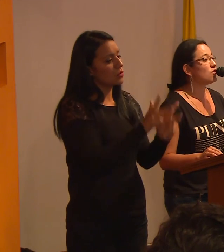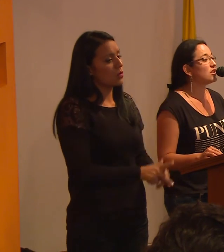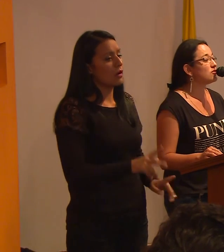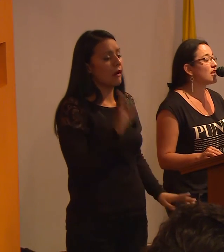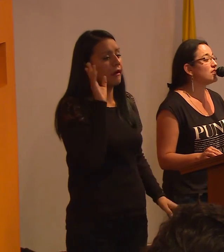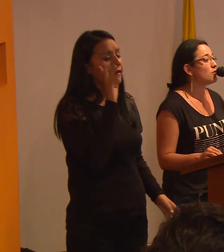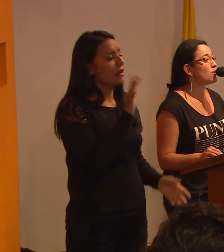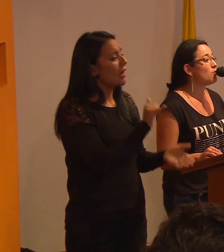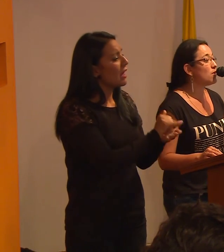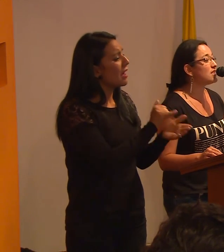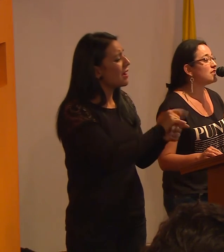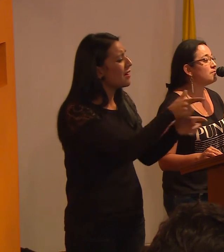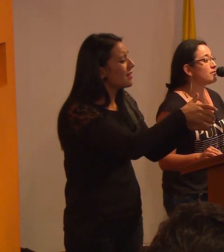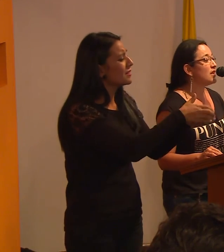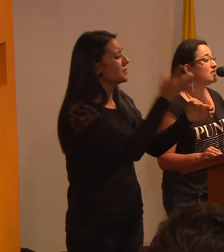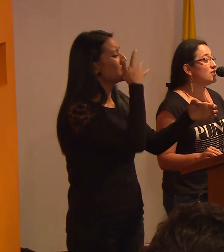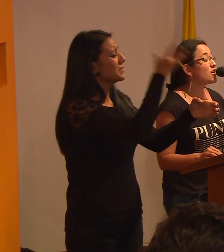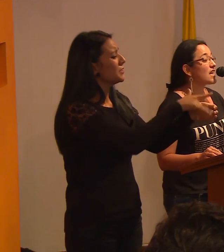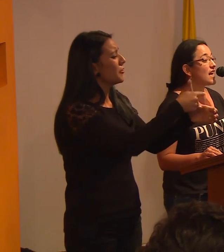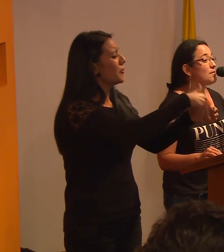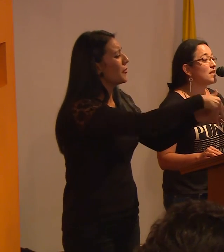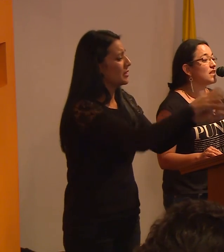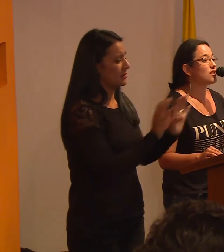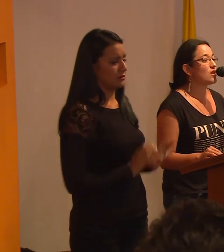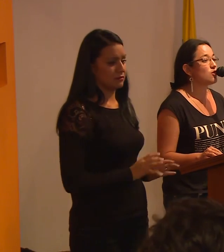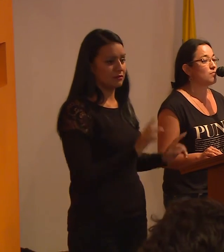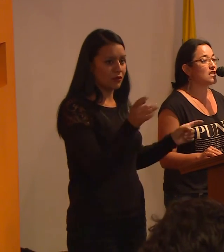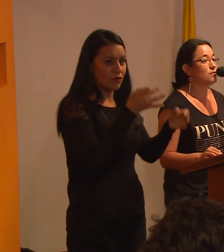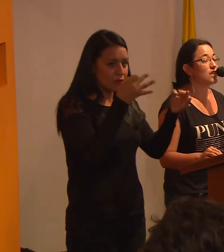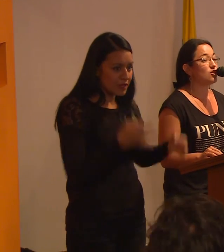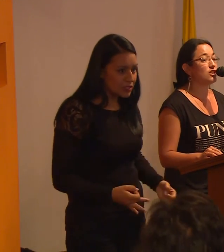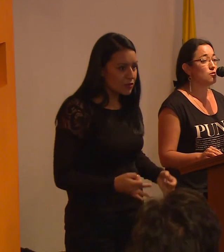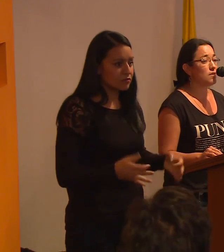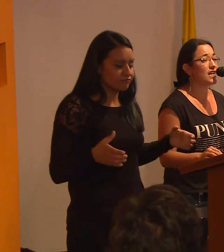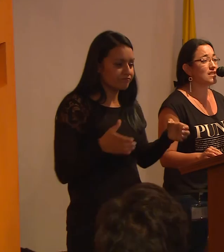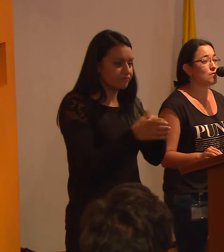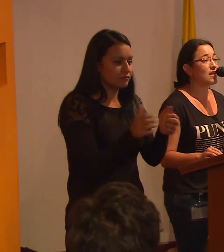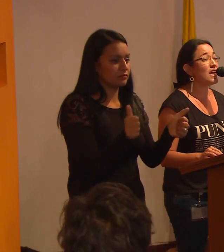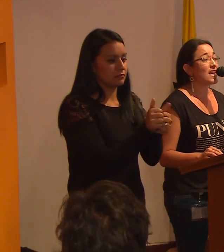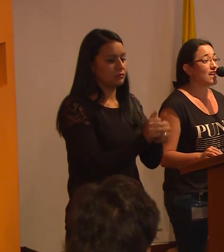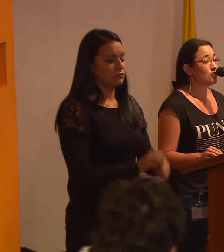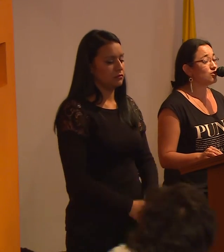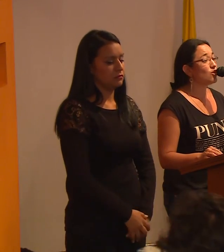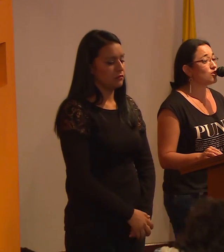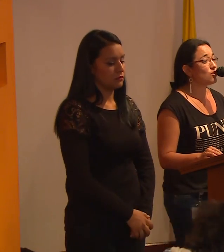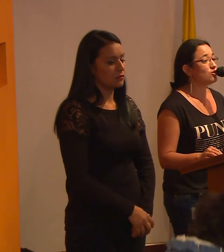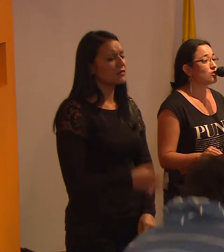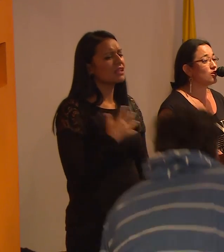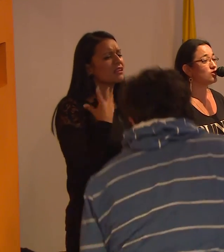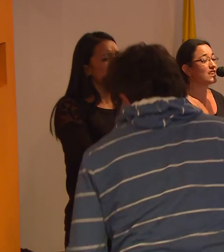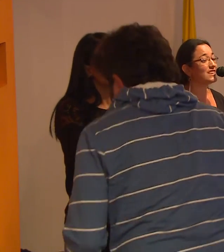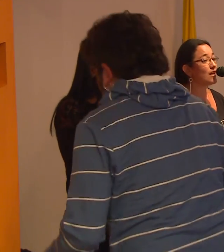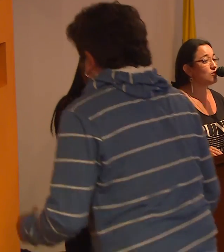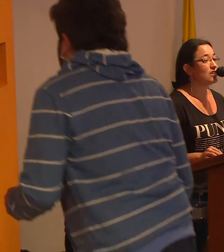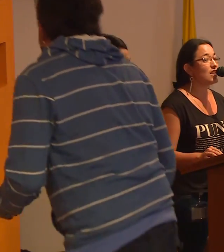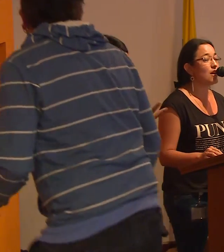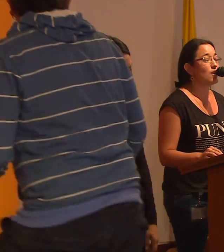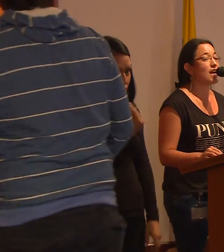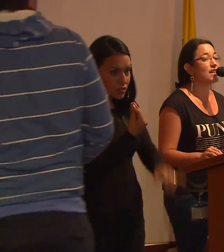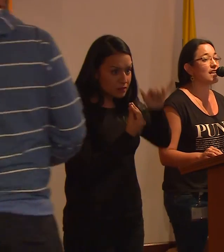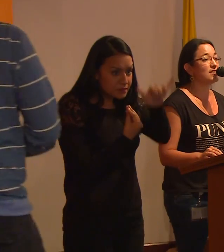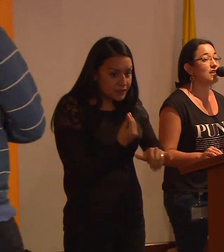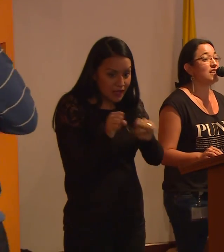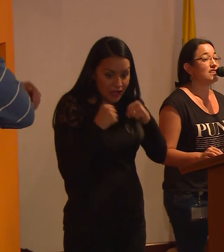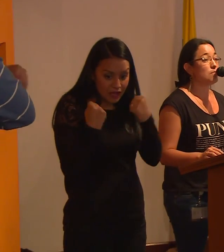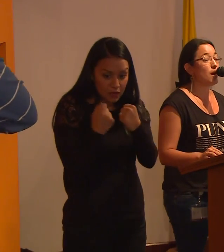como los loquitos que les dio por moverse, sino que realmente haya un acompañamiento, y eso implica también que nosotros, los que estamos en el